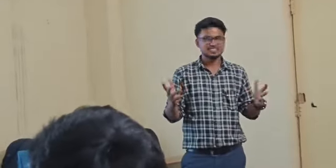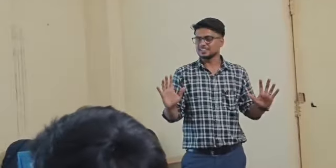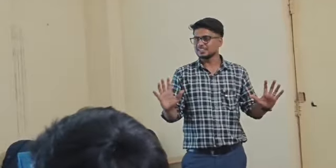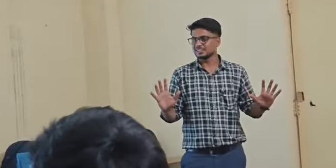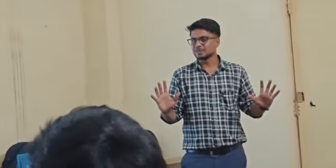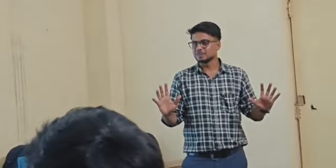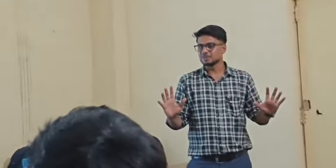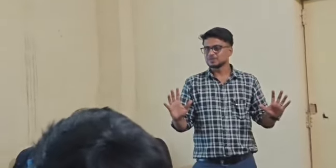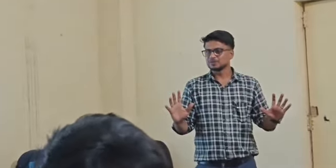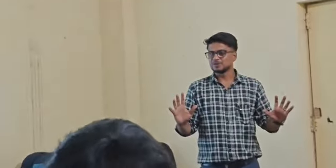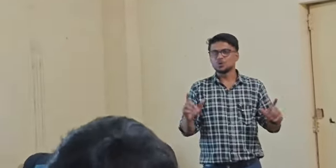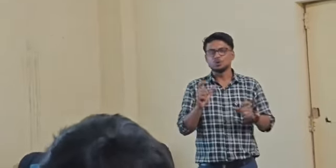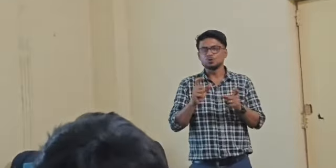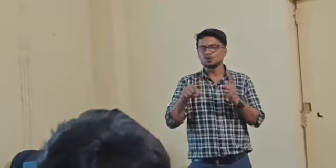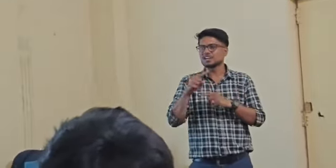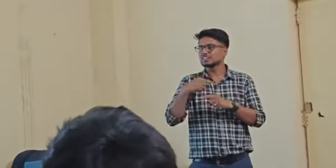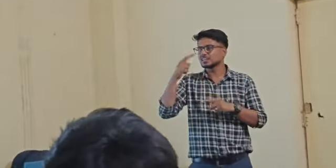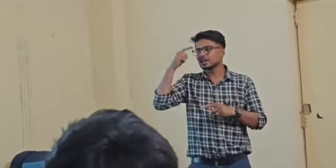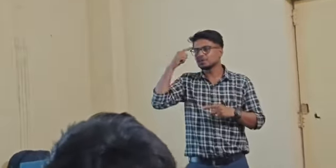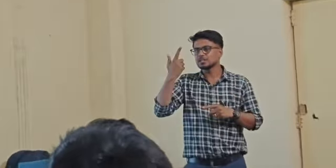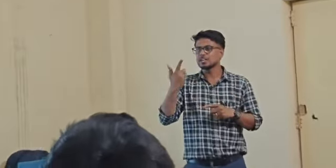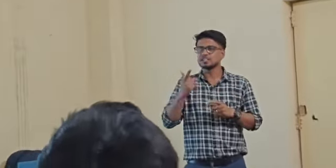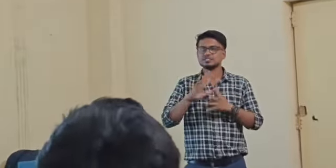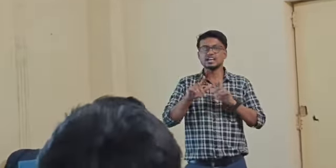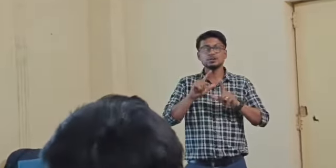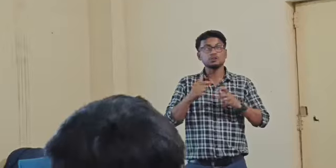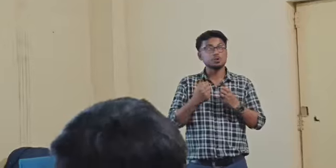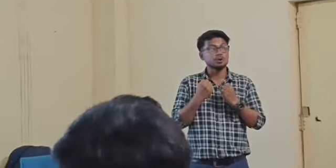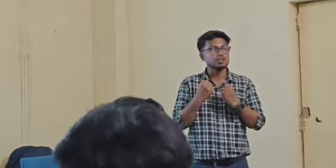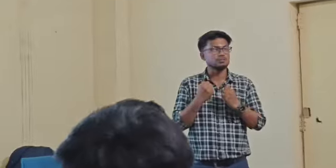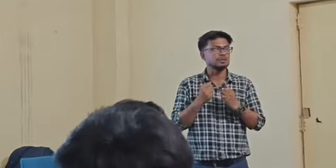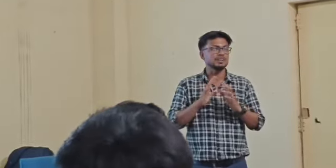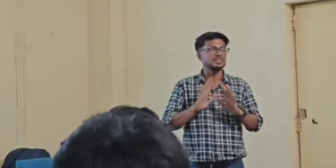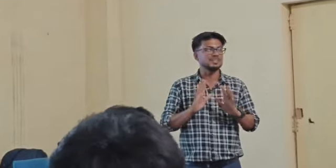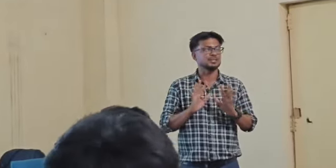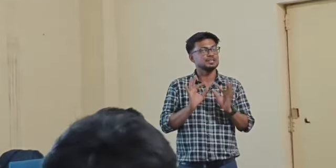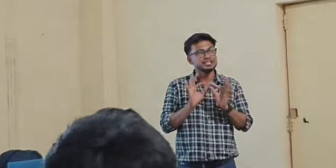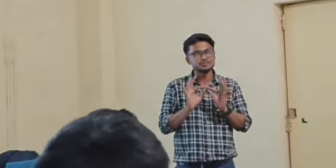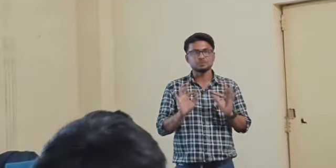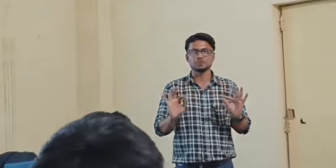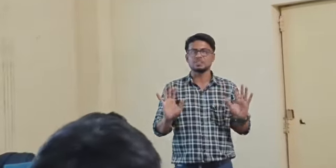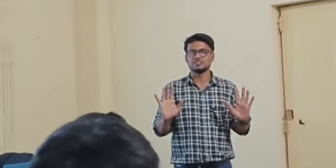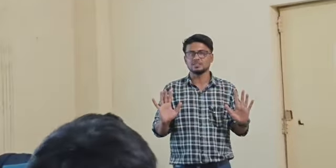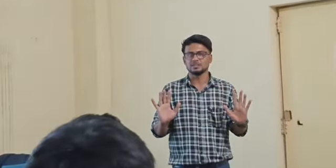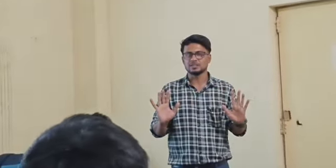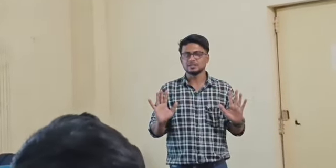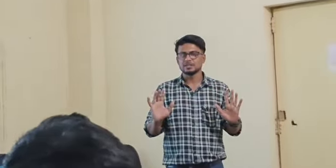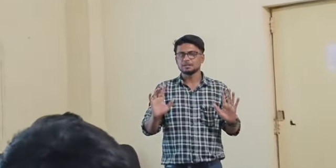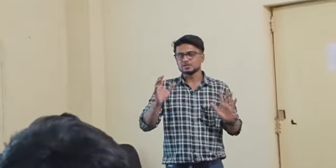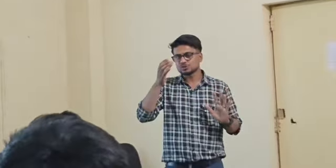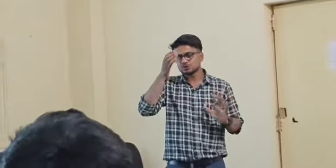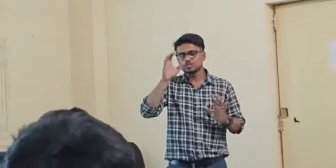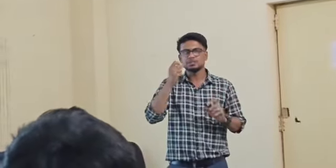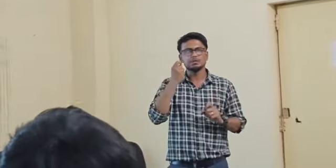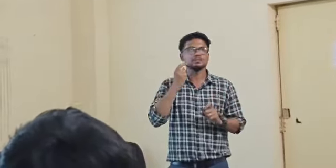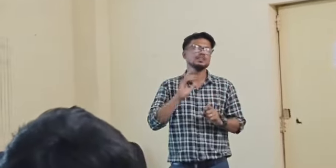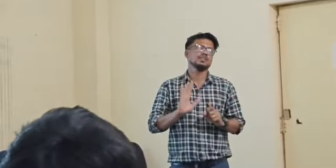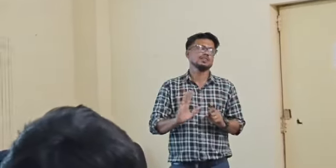ठीक है। लोगों को लगता है क्या पता है, साइन लैंग्वेज बहुत टफ है, बट नहीं, बहुत आसान है, बस कॉन्सेप्ट समझने की देर